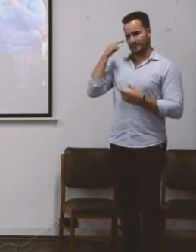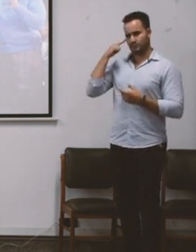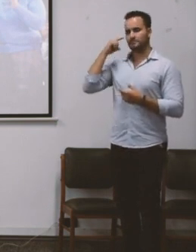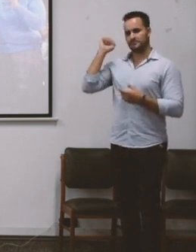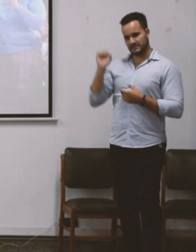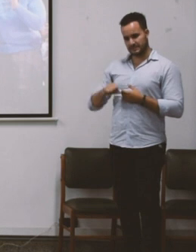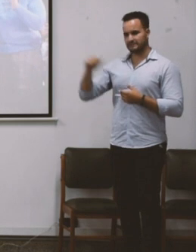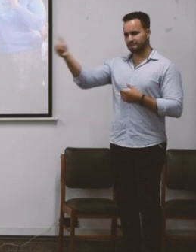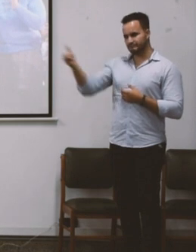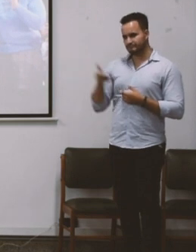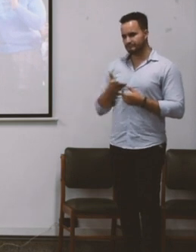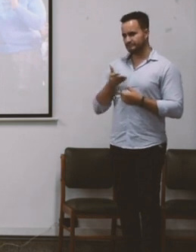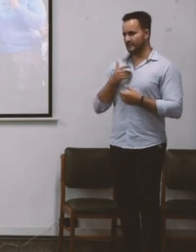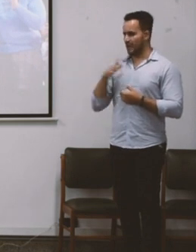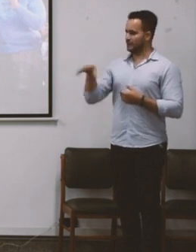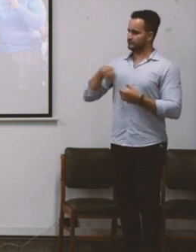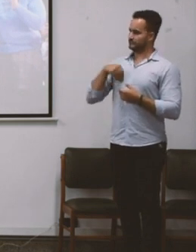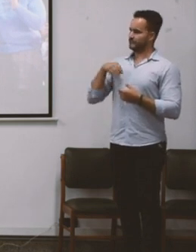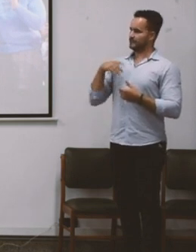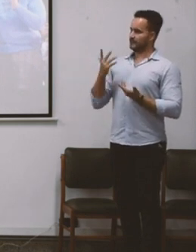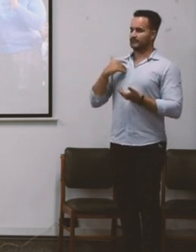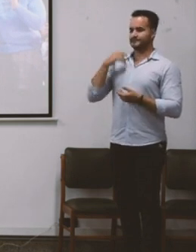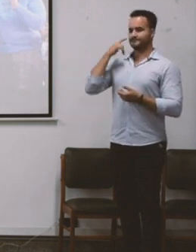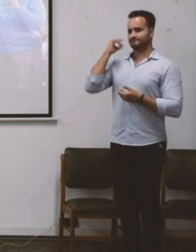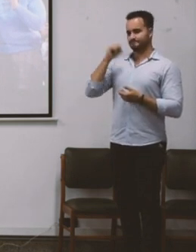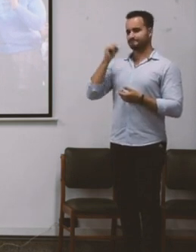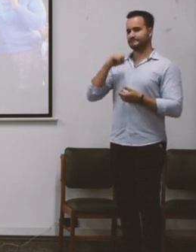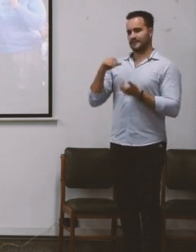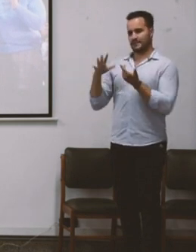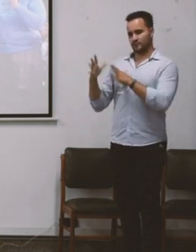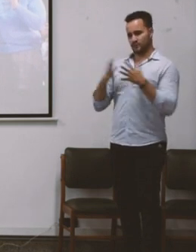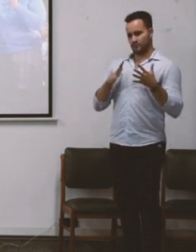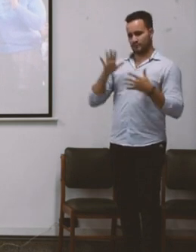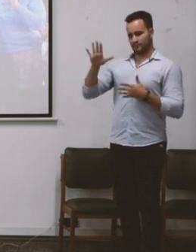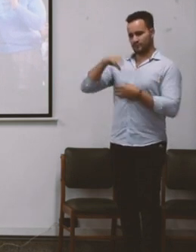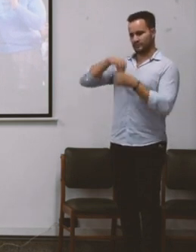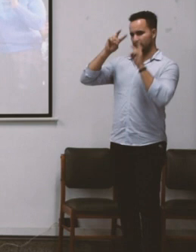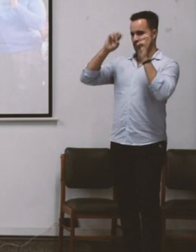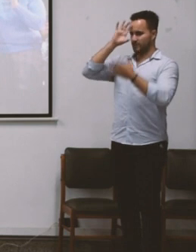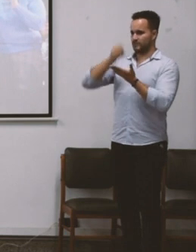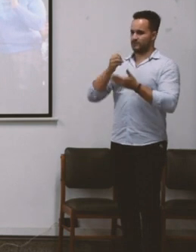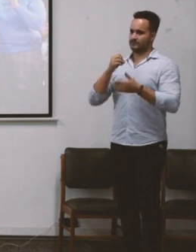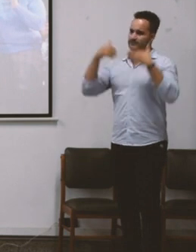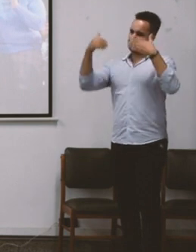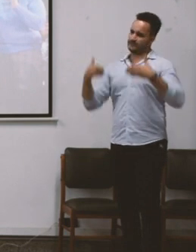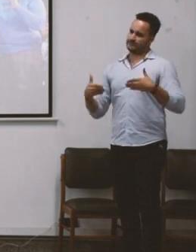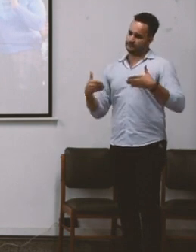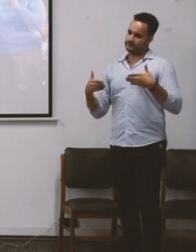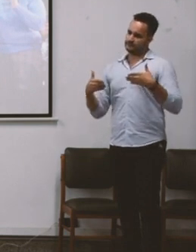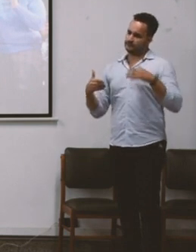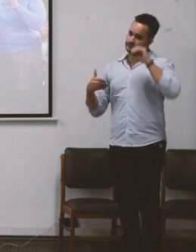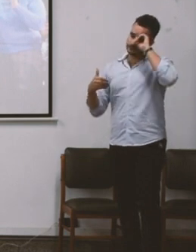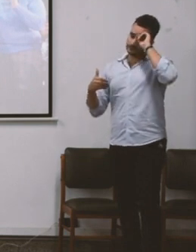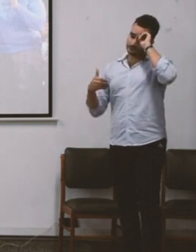cuáles son esos otros lugares de saber, lugares discursivos sobre la discapacidad, que tal vez no,